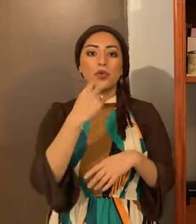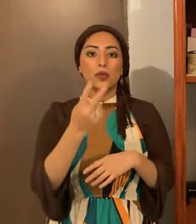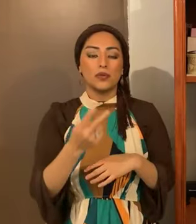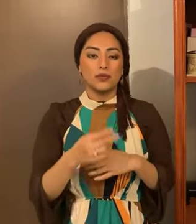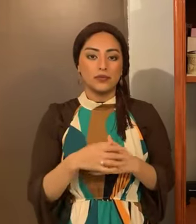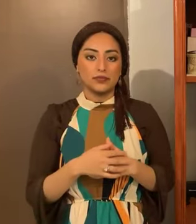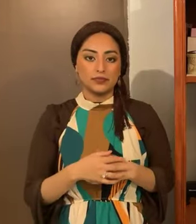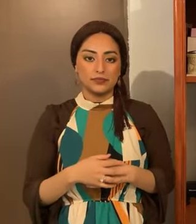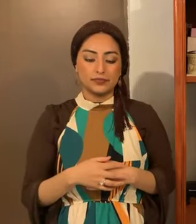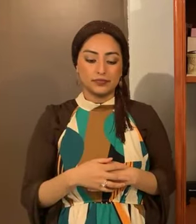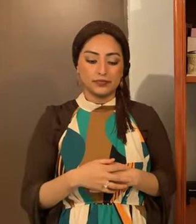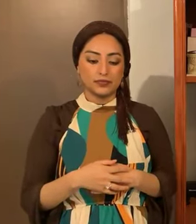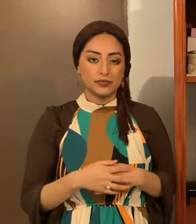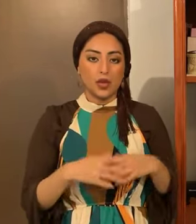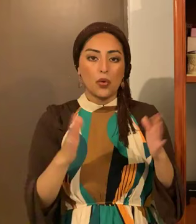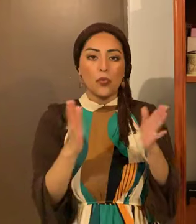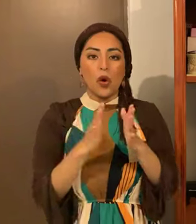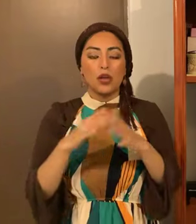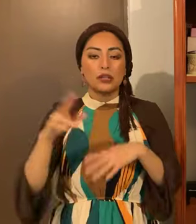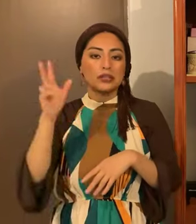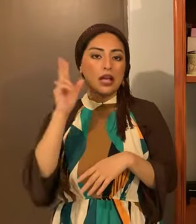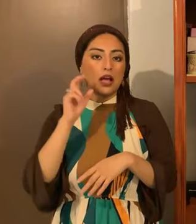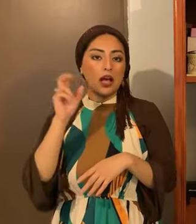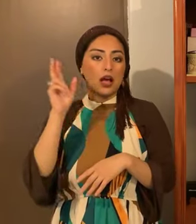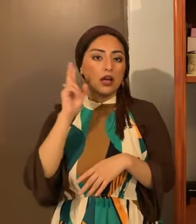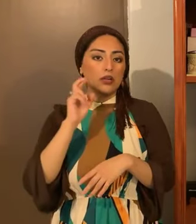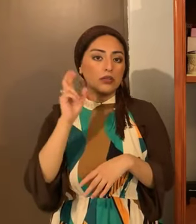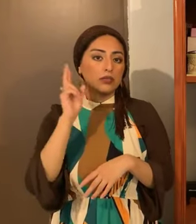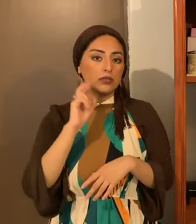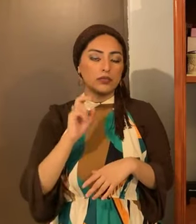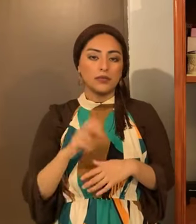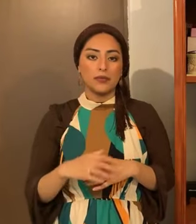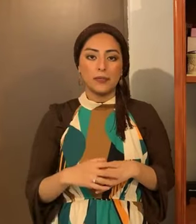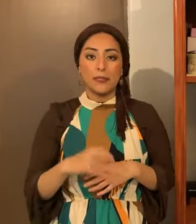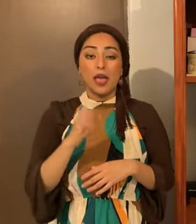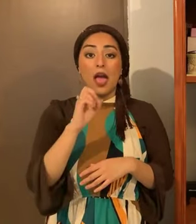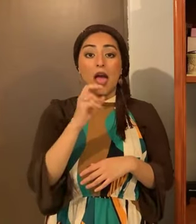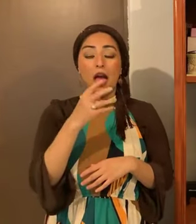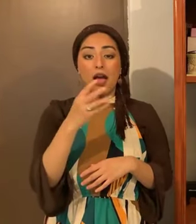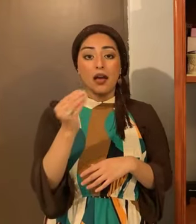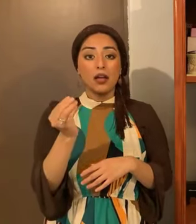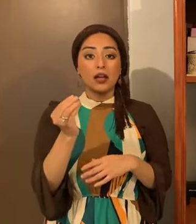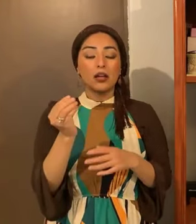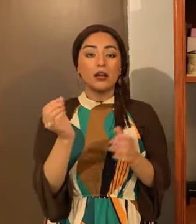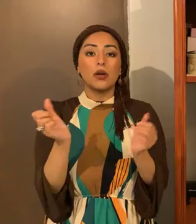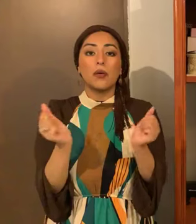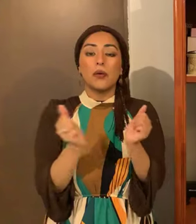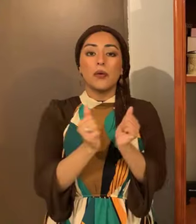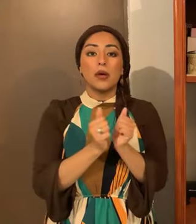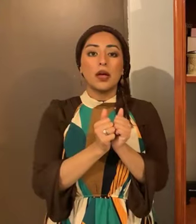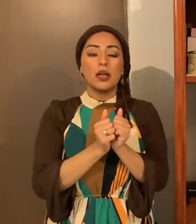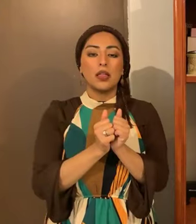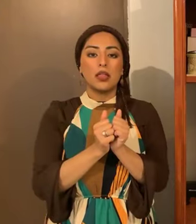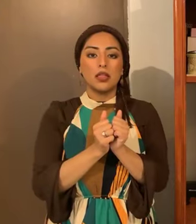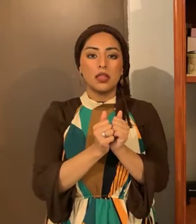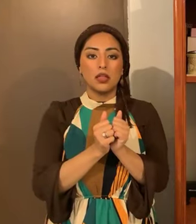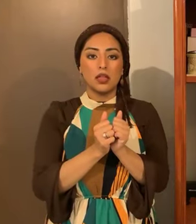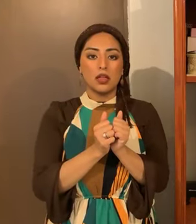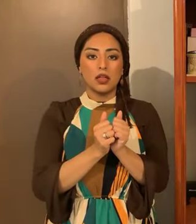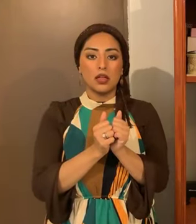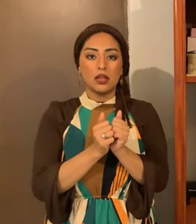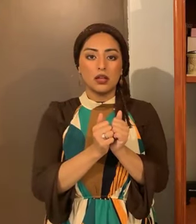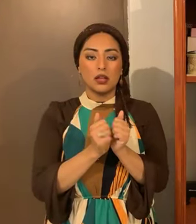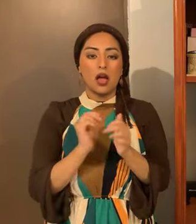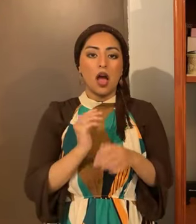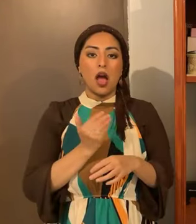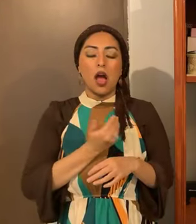Esos son los microtonos, ¿sí? La ornamentación nasal, ahí precisamente en los microtonos,